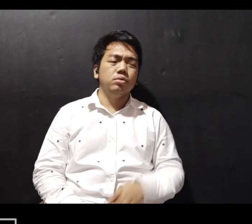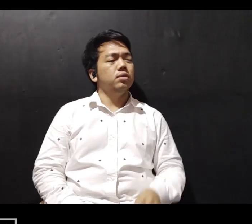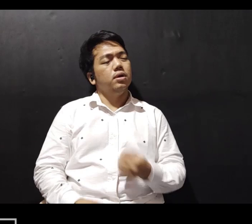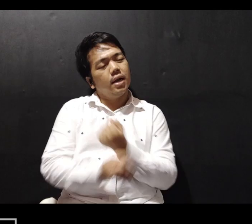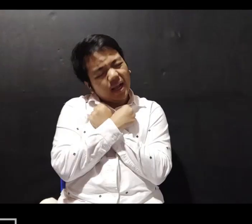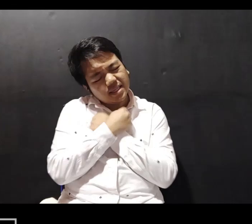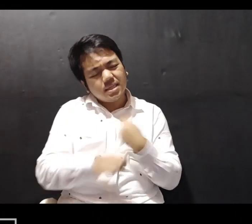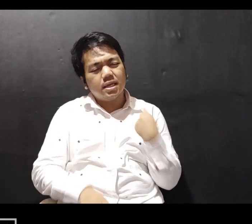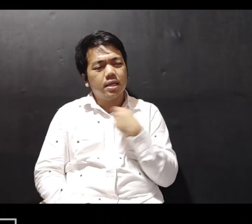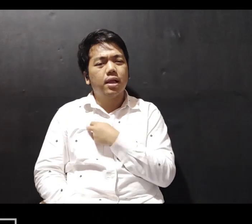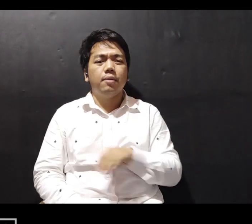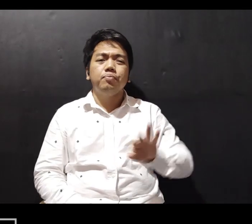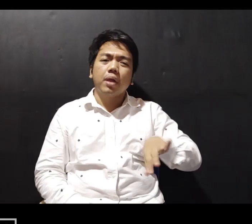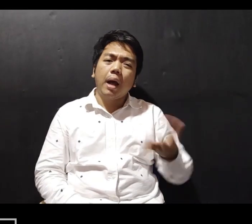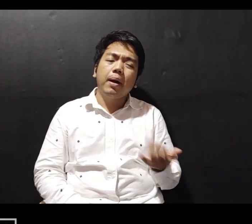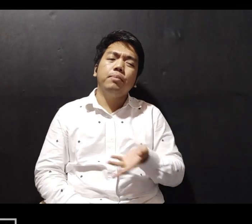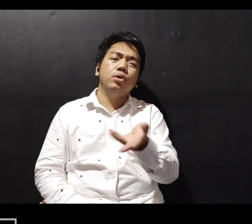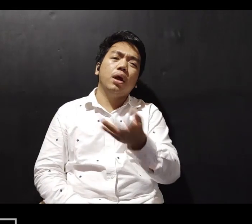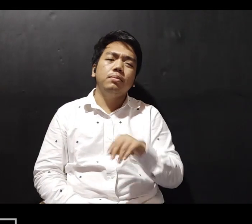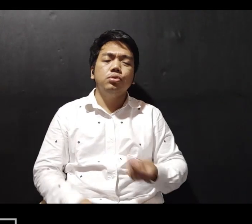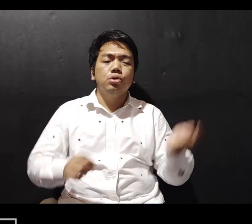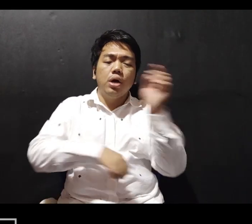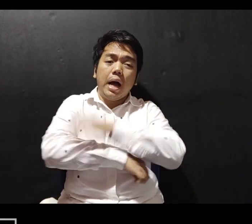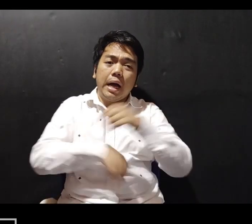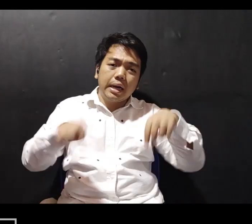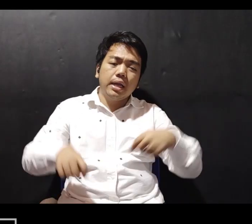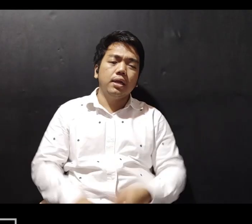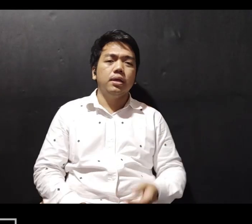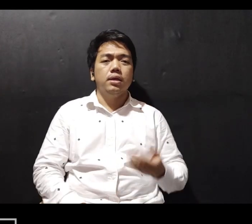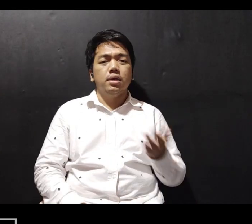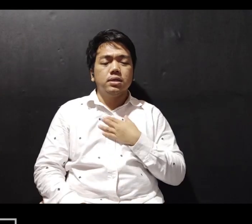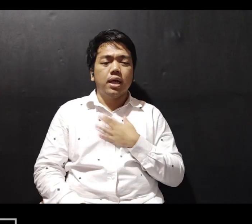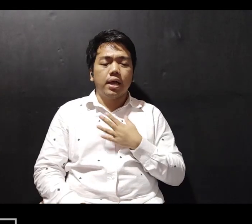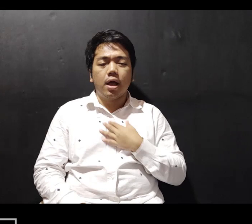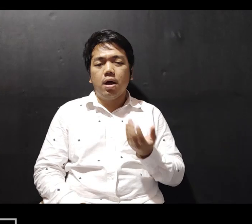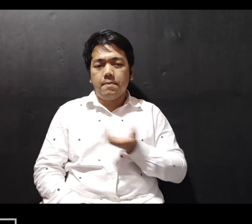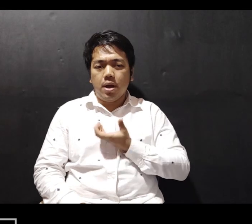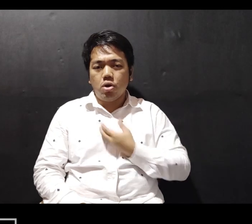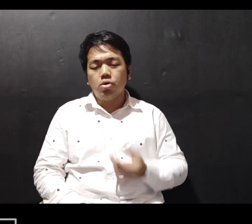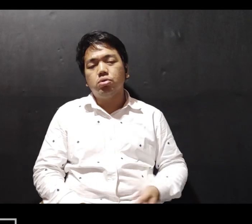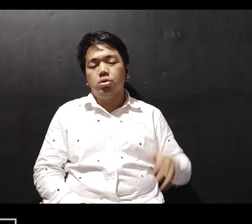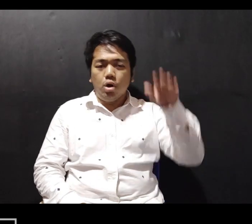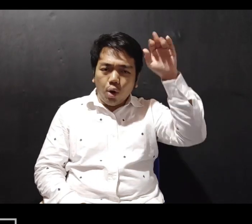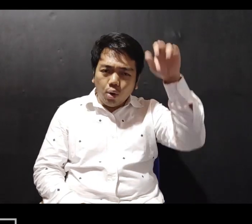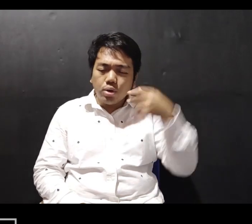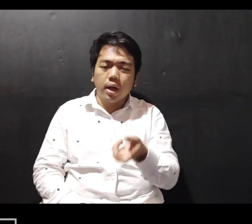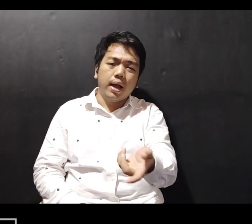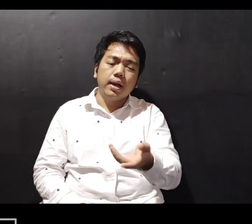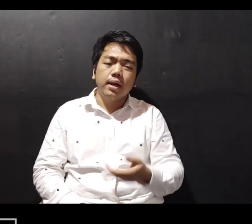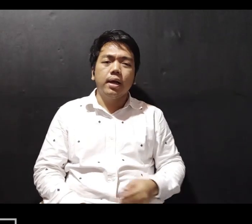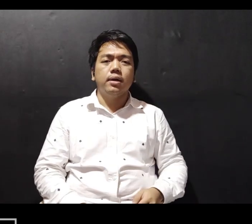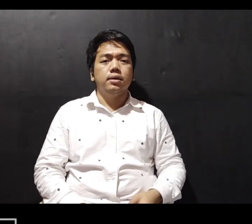Dan apapun keadaan Anda hari ini, saya ingin mengundang Anda untuk persiapkan hatimu, untuk